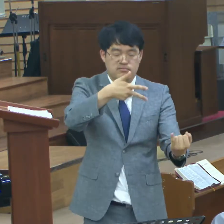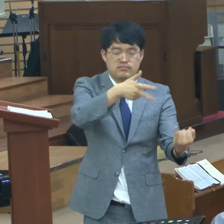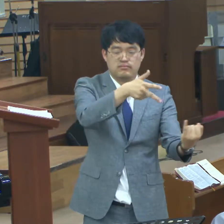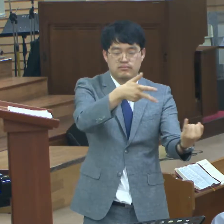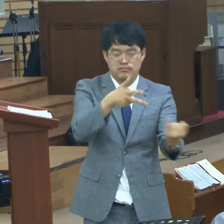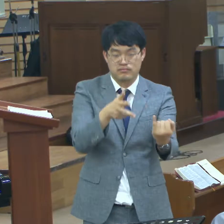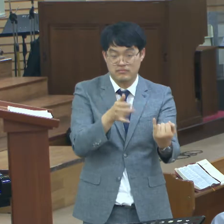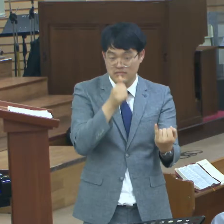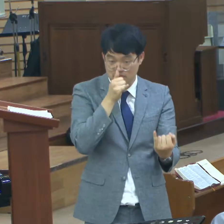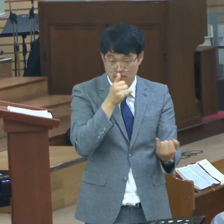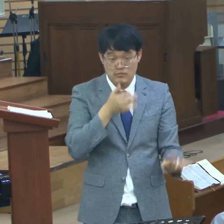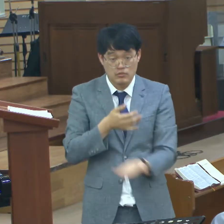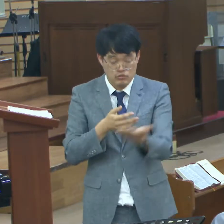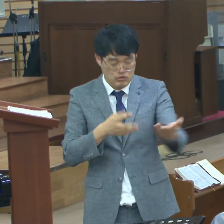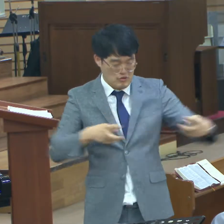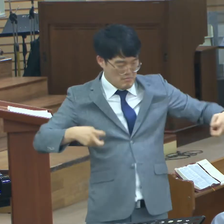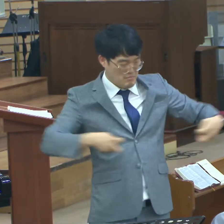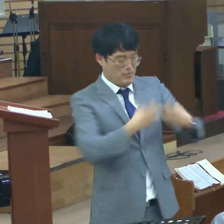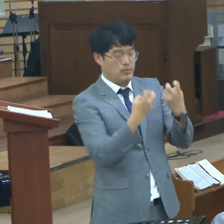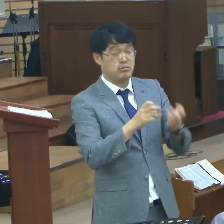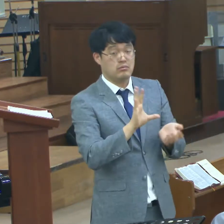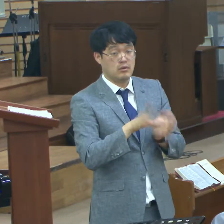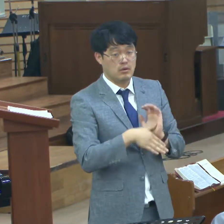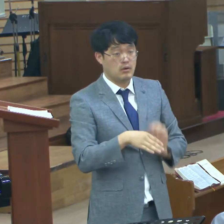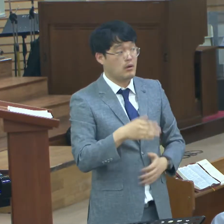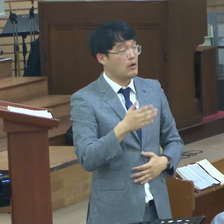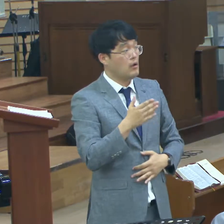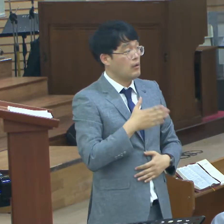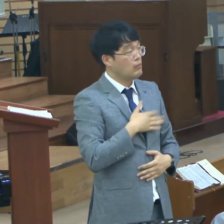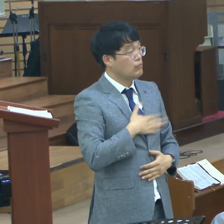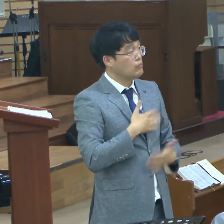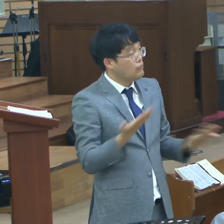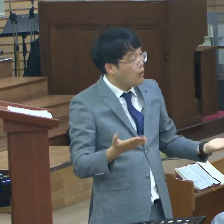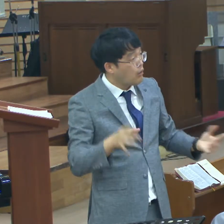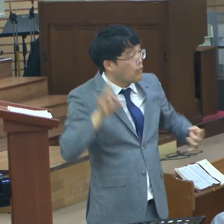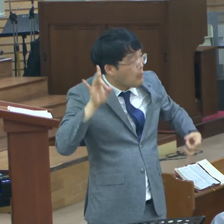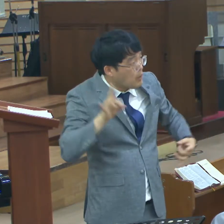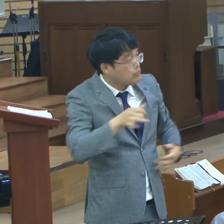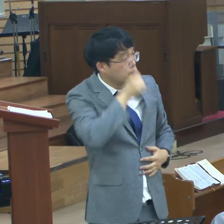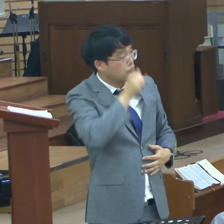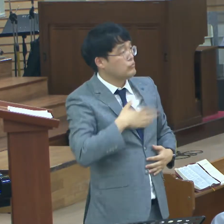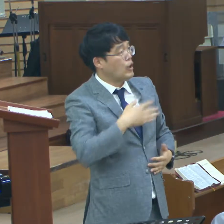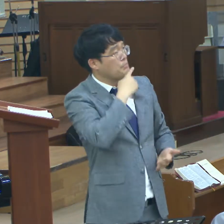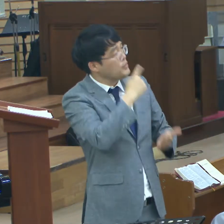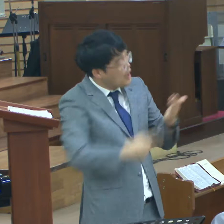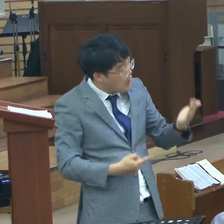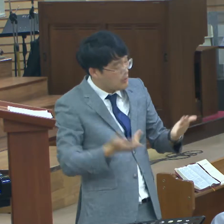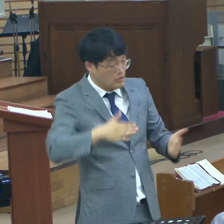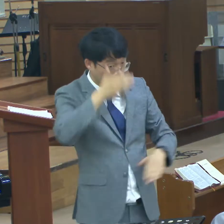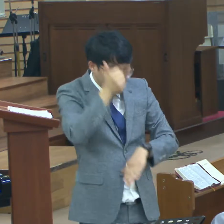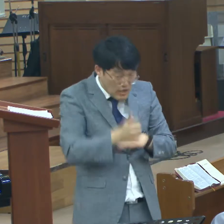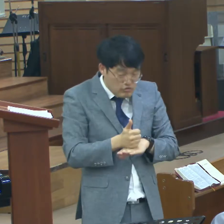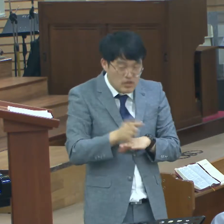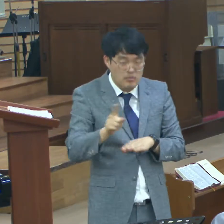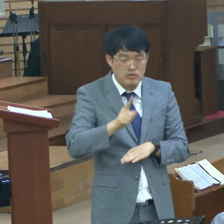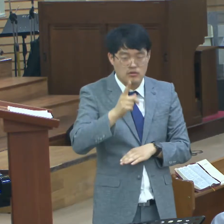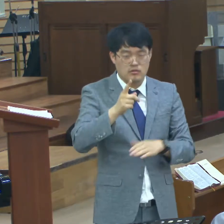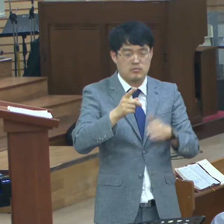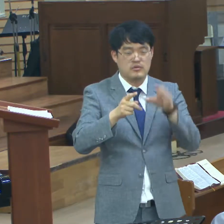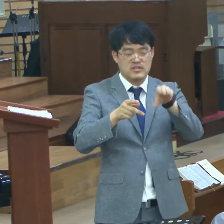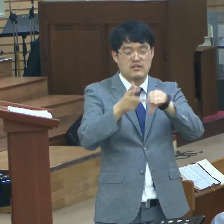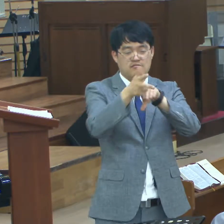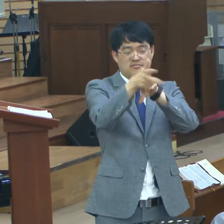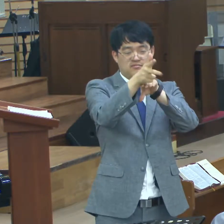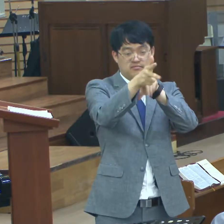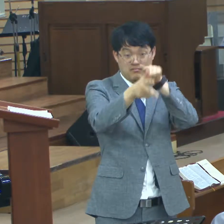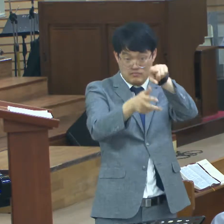있었는데 맞힌 거예요. 블랙박스를 보니까 이 사람이 받은 거예요. 반대란 말이죠. 다 이제 증거들이 남잖아요.